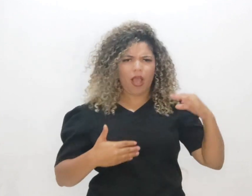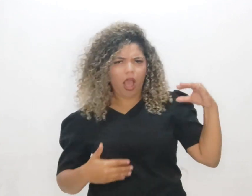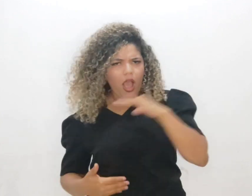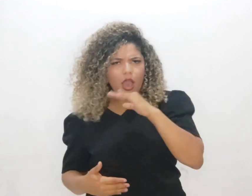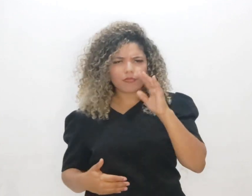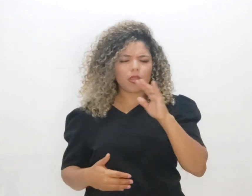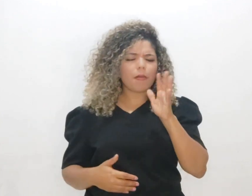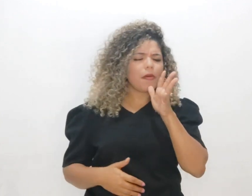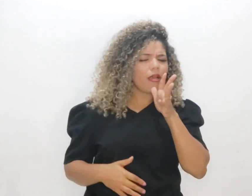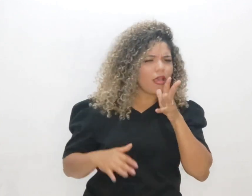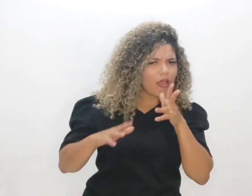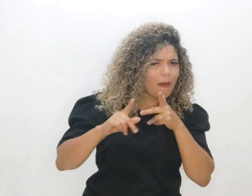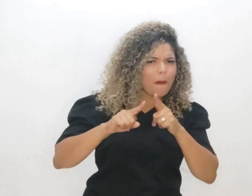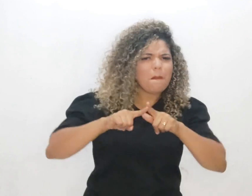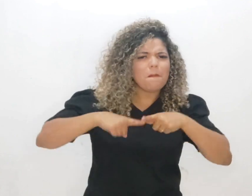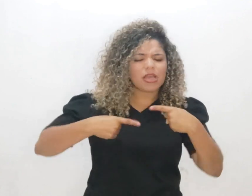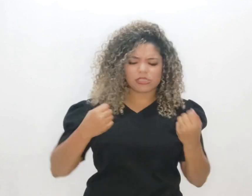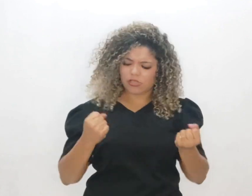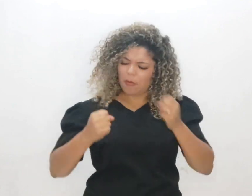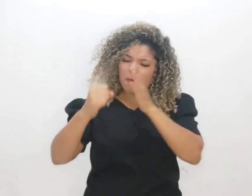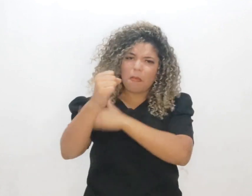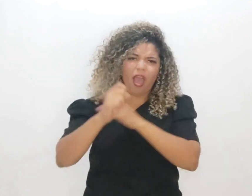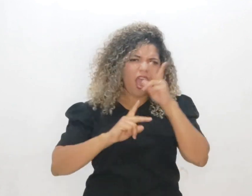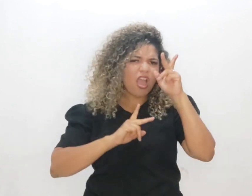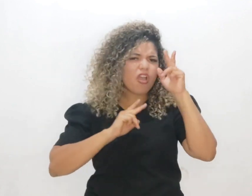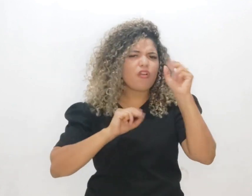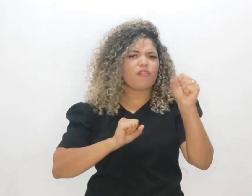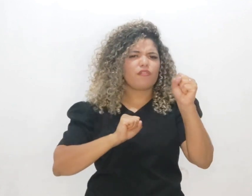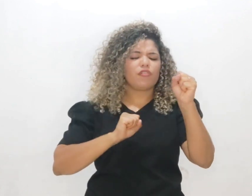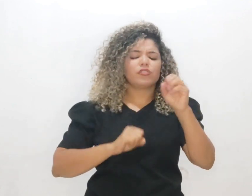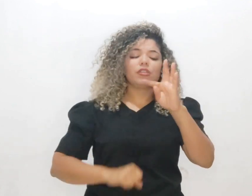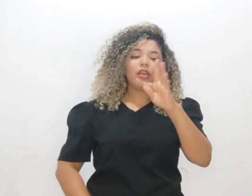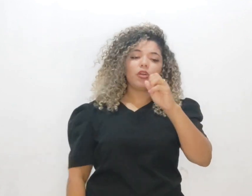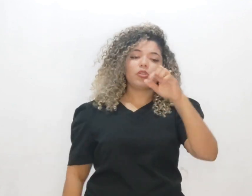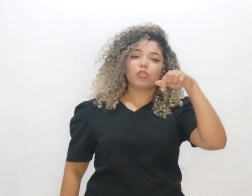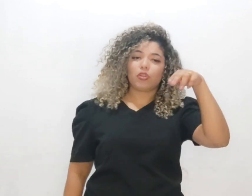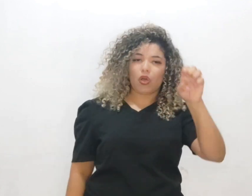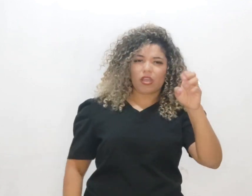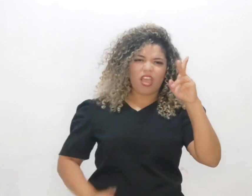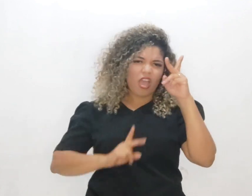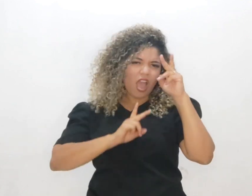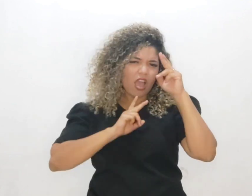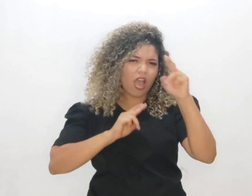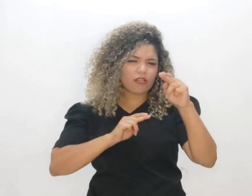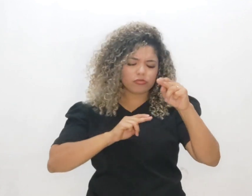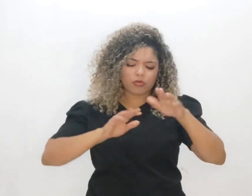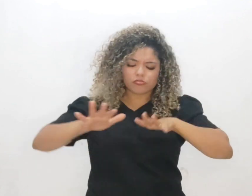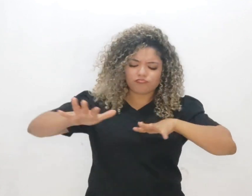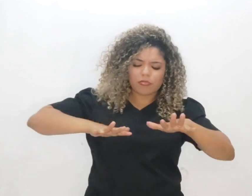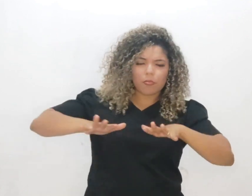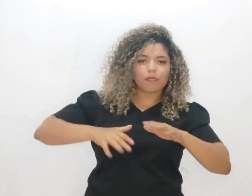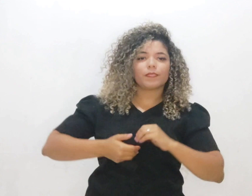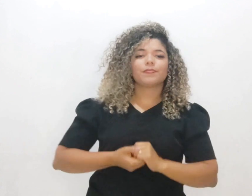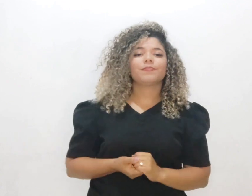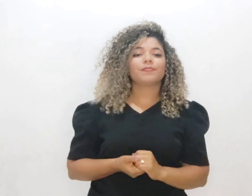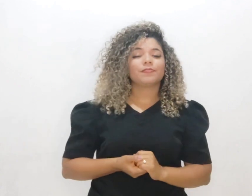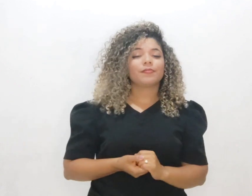e passa a ser mais forte, que nós chamamos de torque, a força necessária para mover um eixo. Esse robô, então,